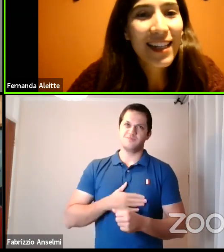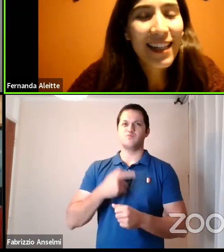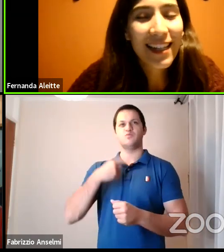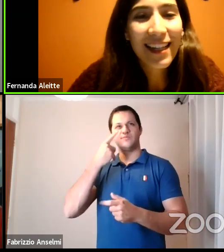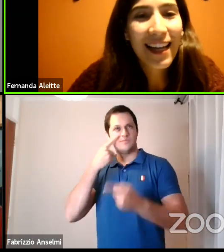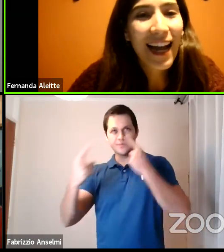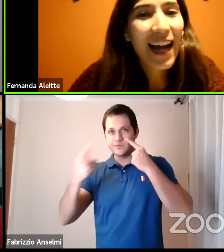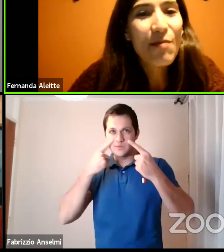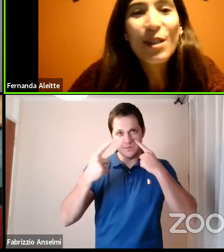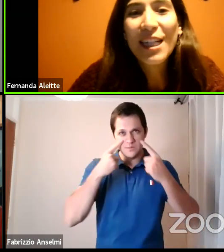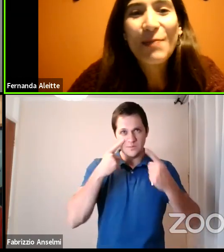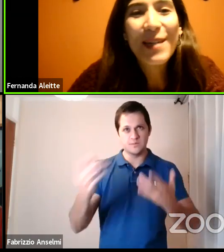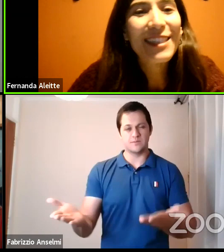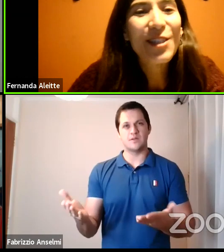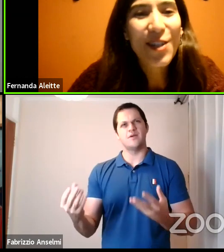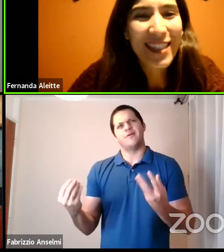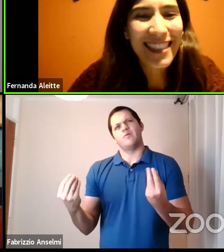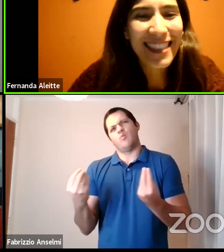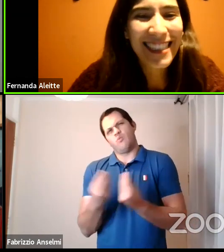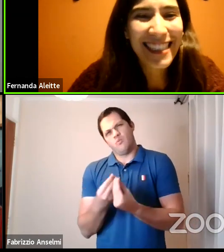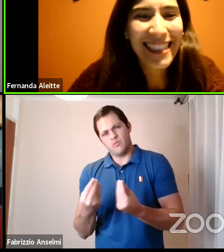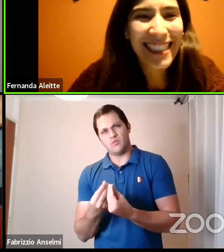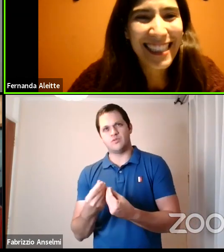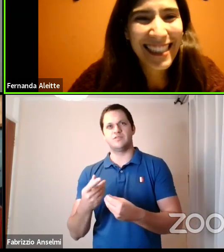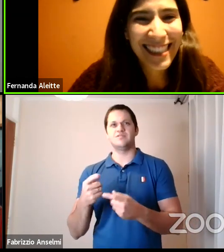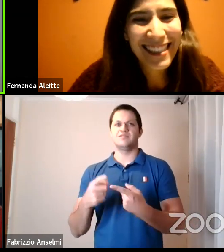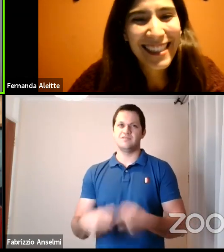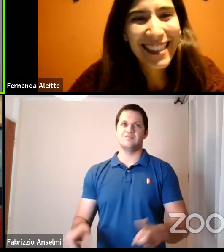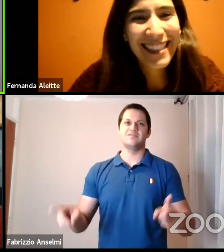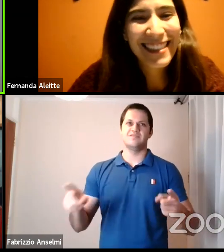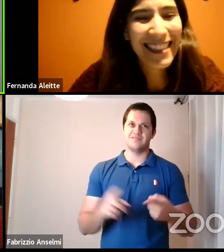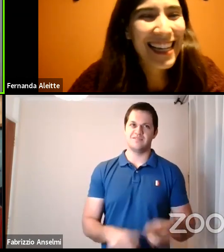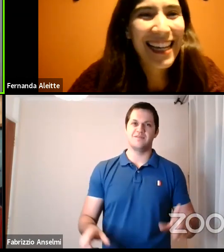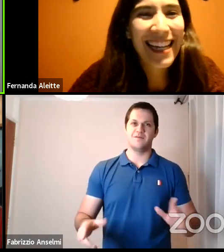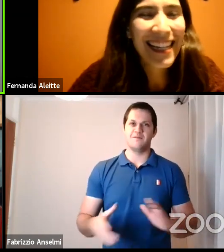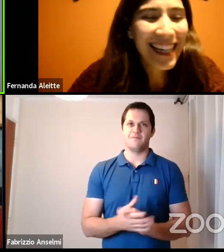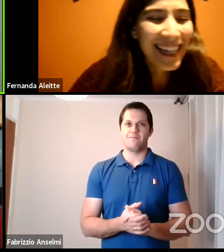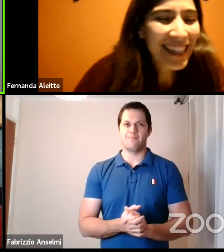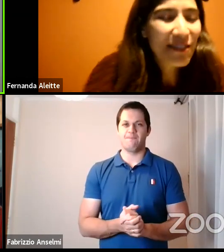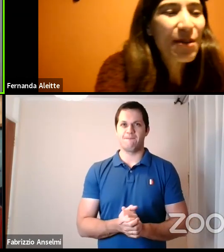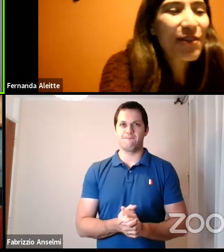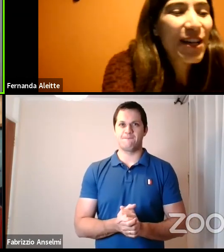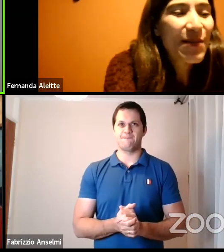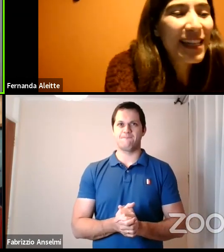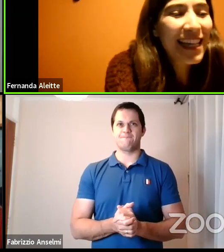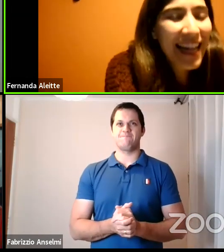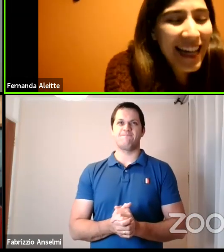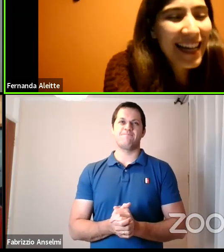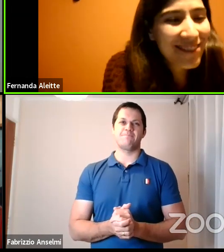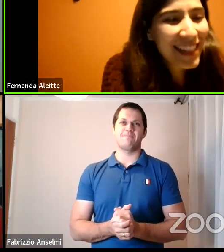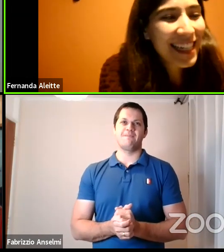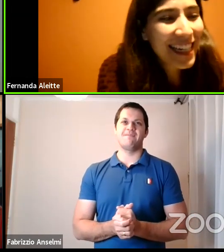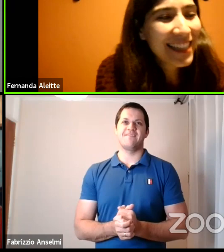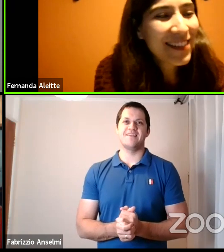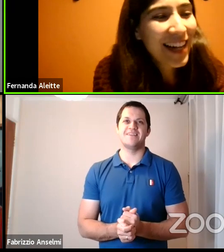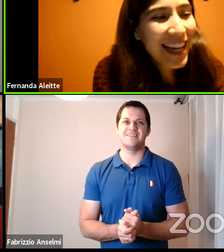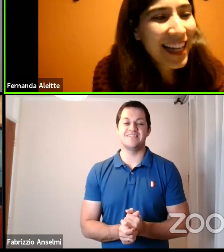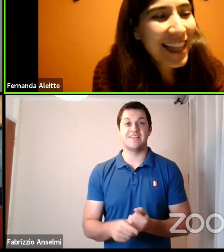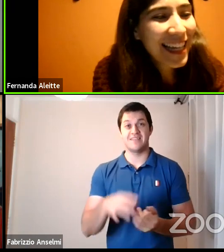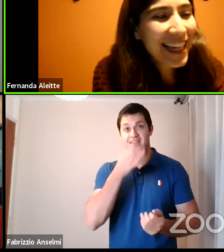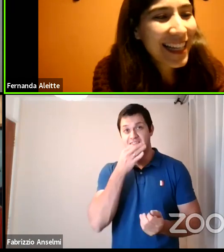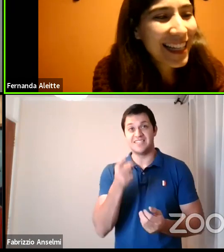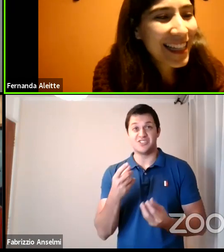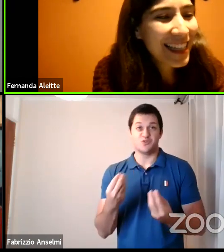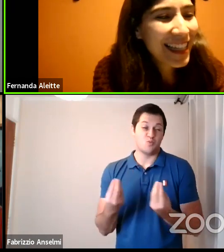hay mucha inspiración. Claro. Eh, Eso es muy bueno porque va generando